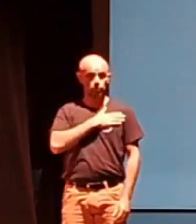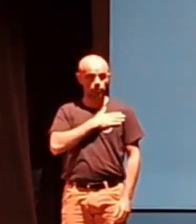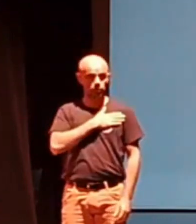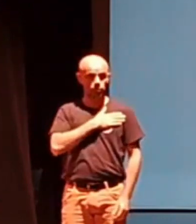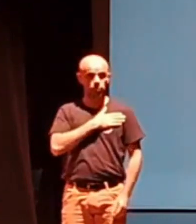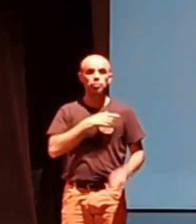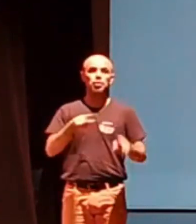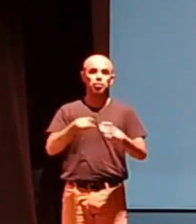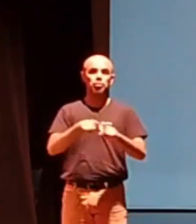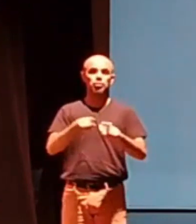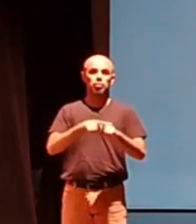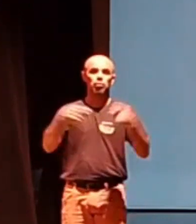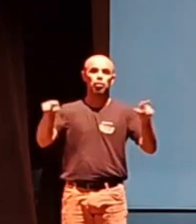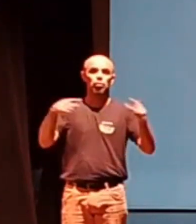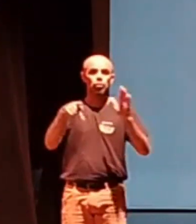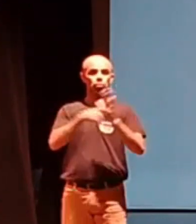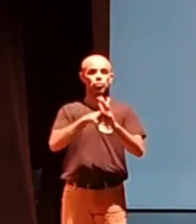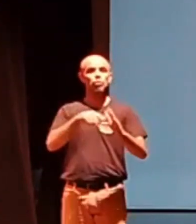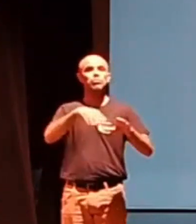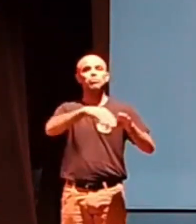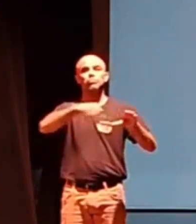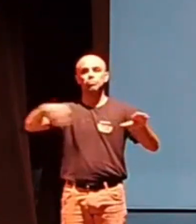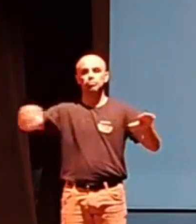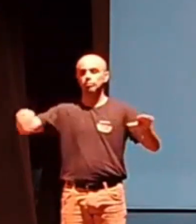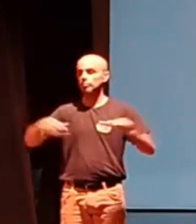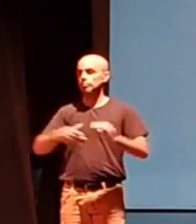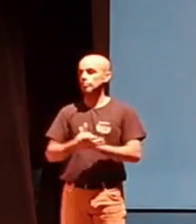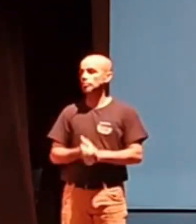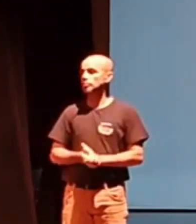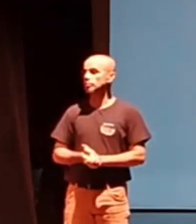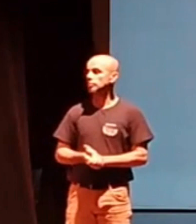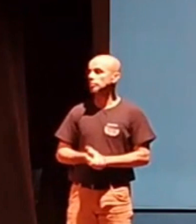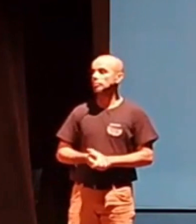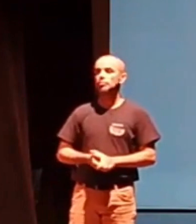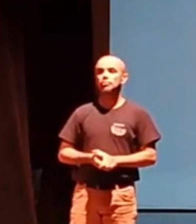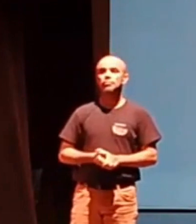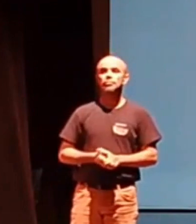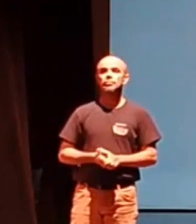nacional brasileiro e do hino de Praia Grande.